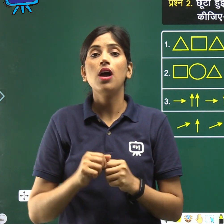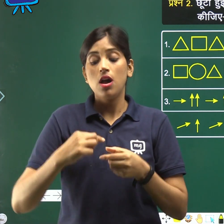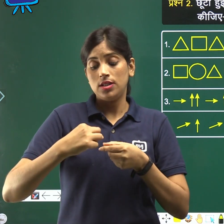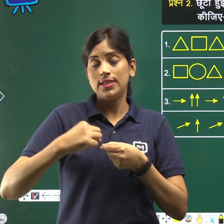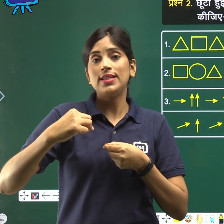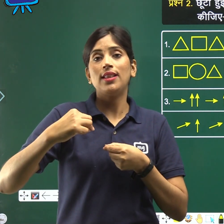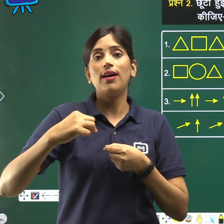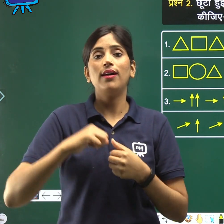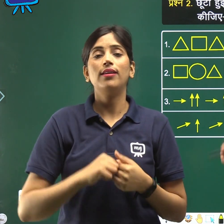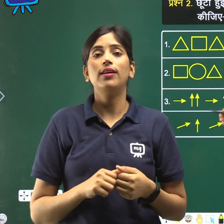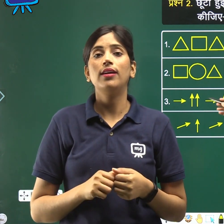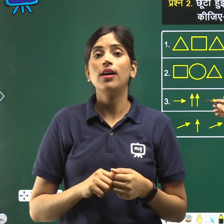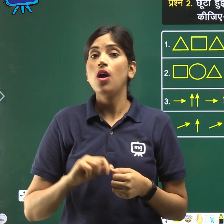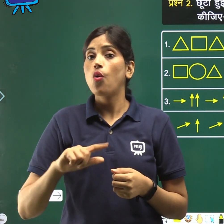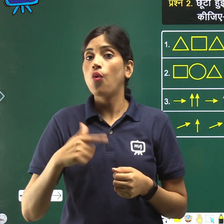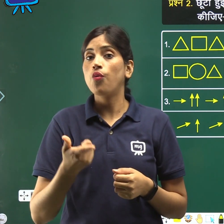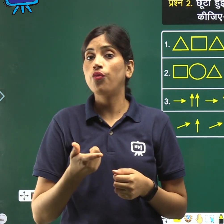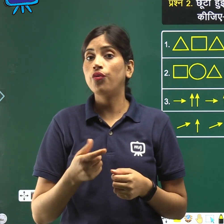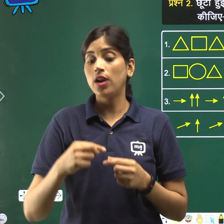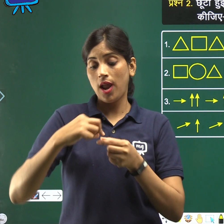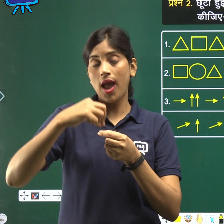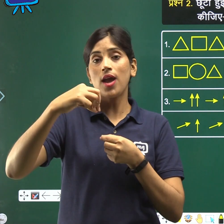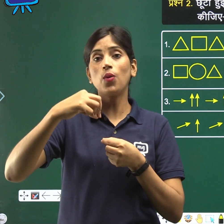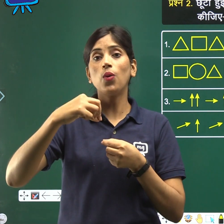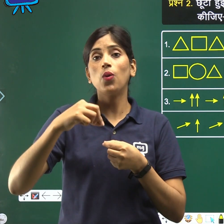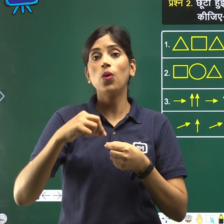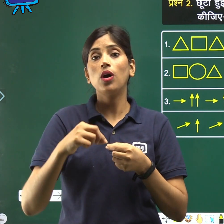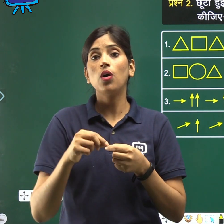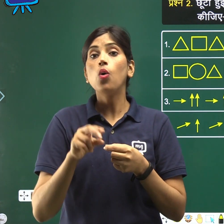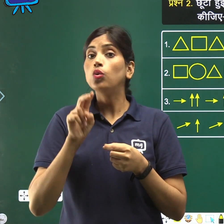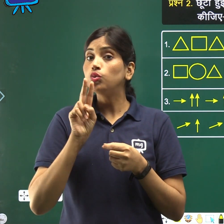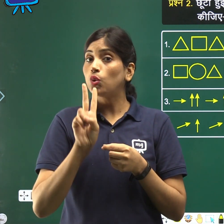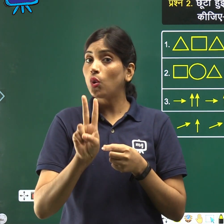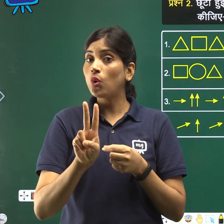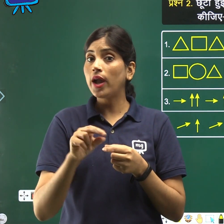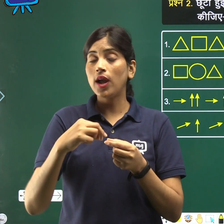सीधा, फिर एरो, 2 एरो